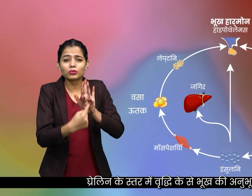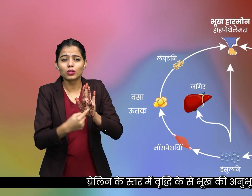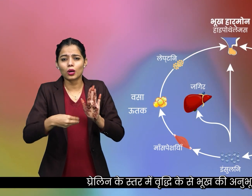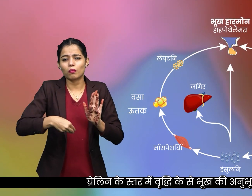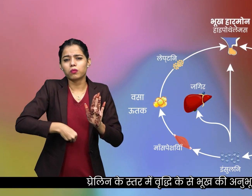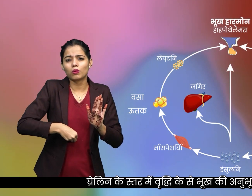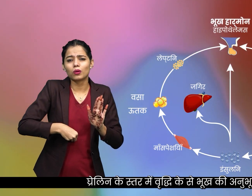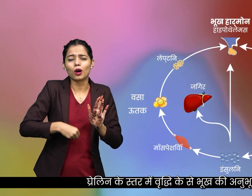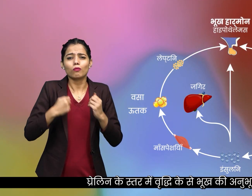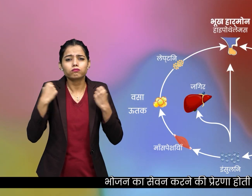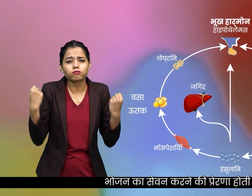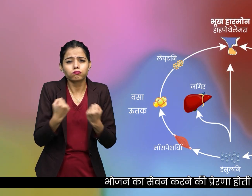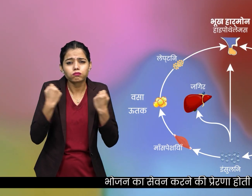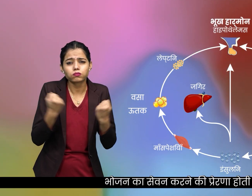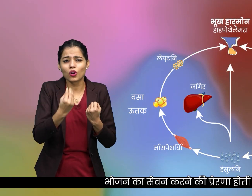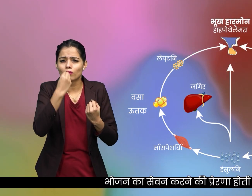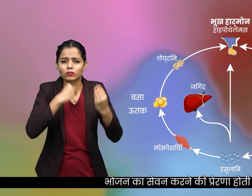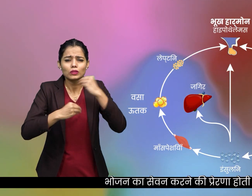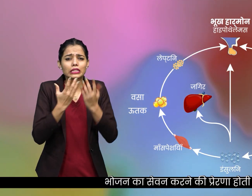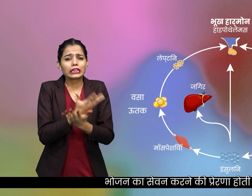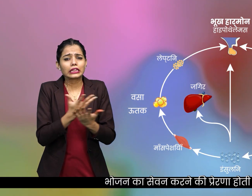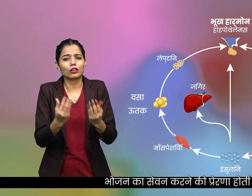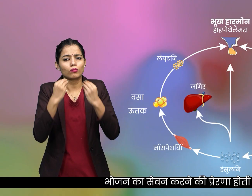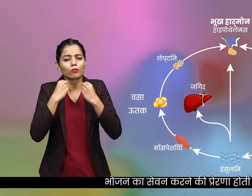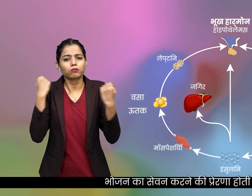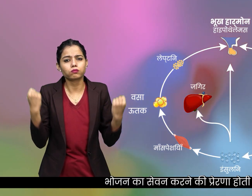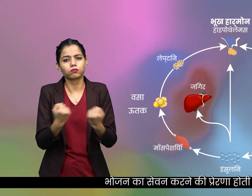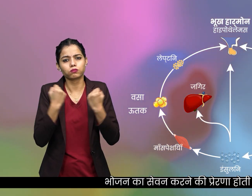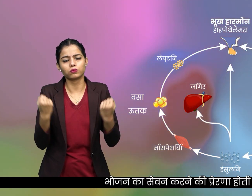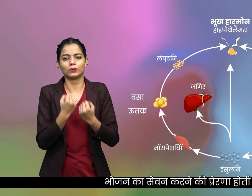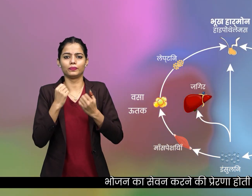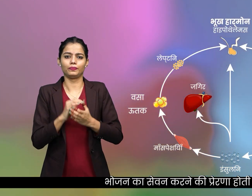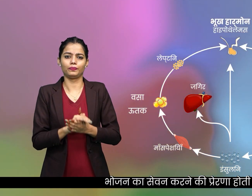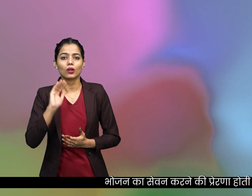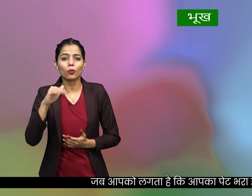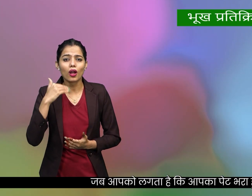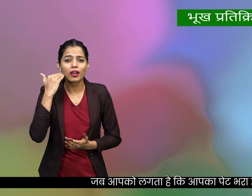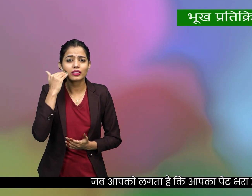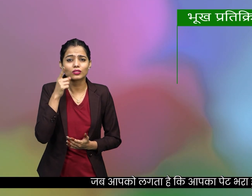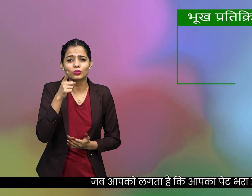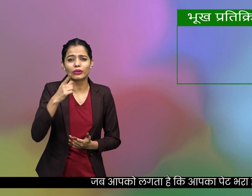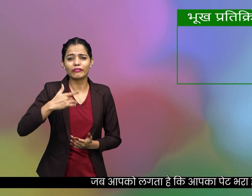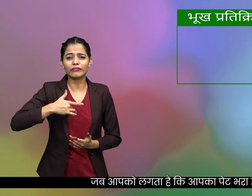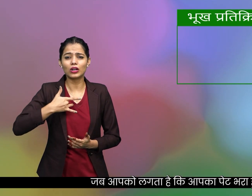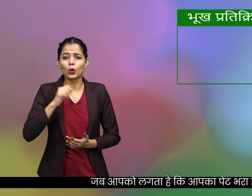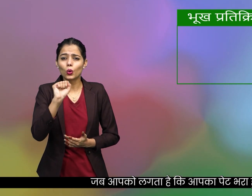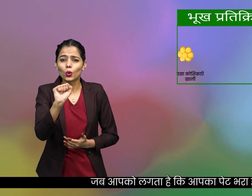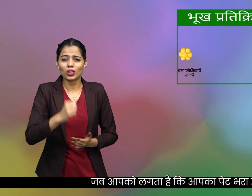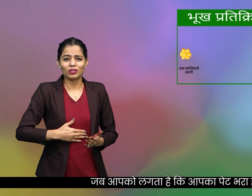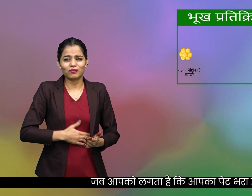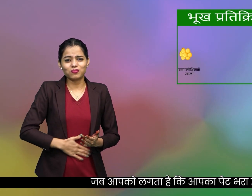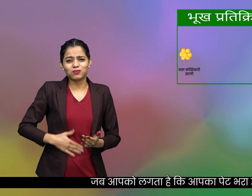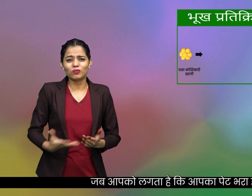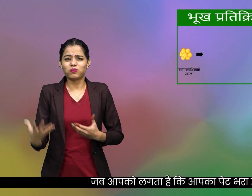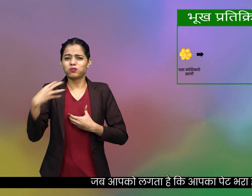की अनुभूति और भोजन का सेवन करने की प्रेरणा होती है। जब आपको लगता है